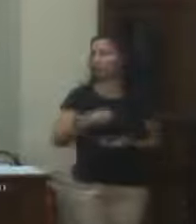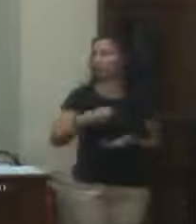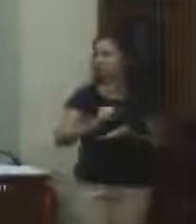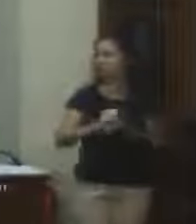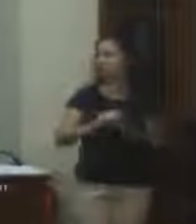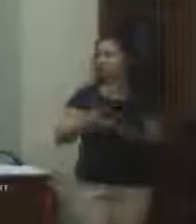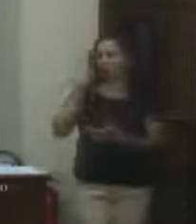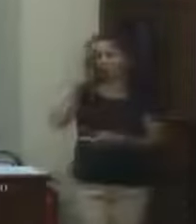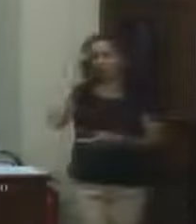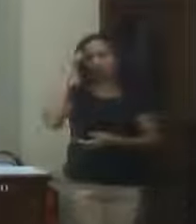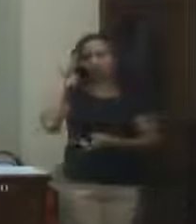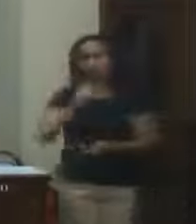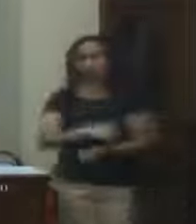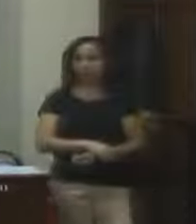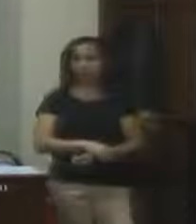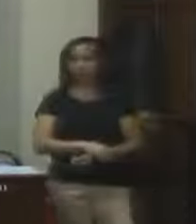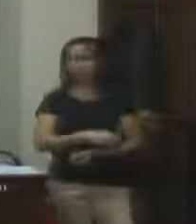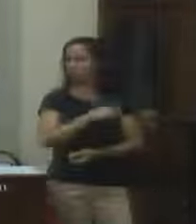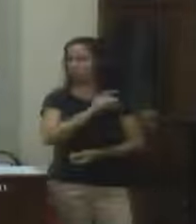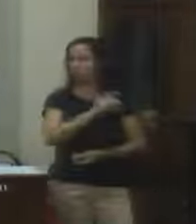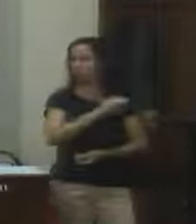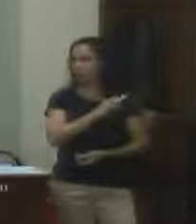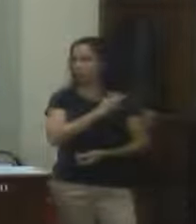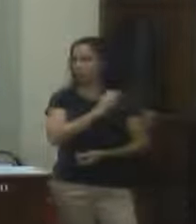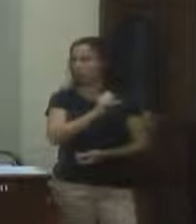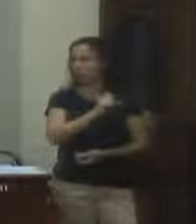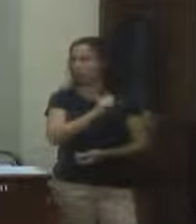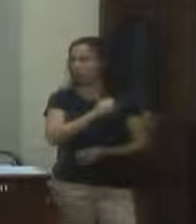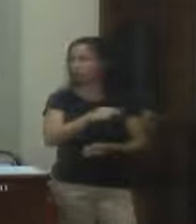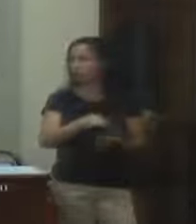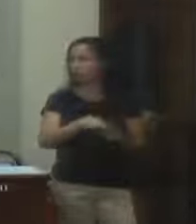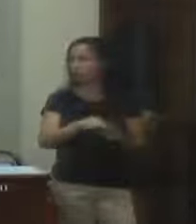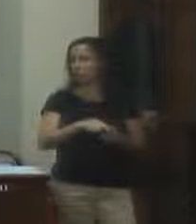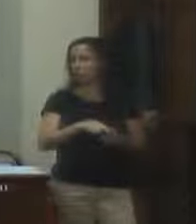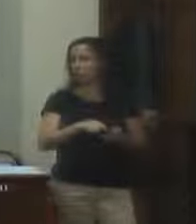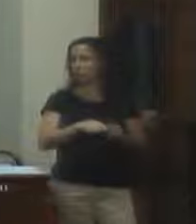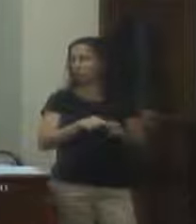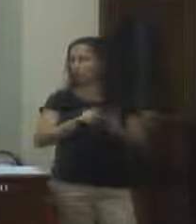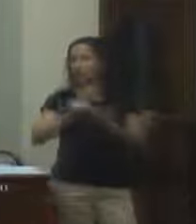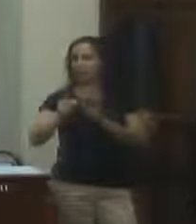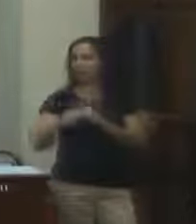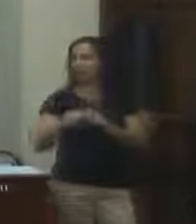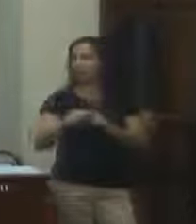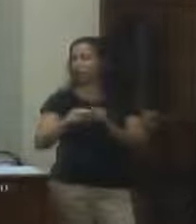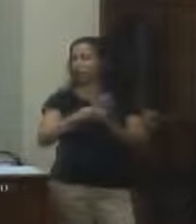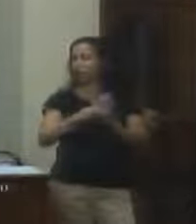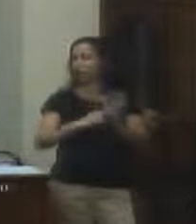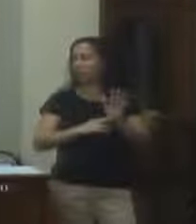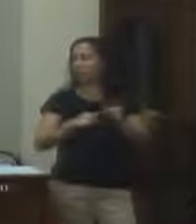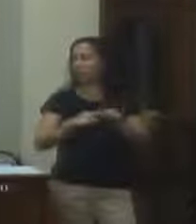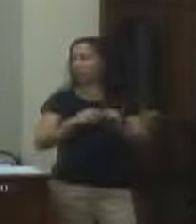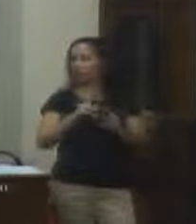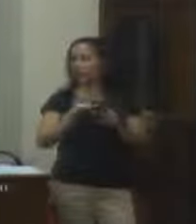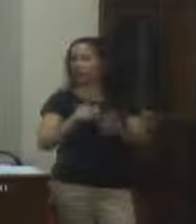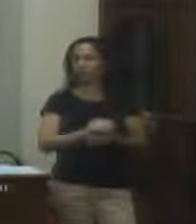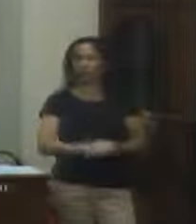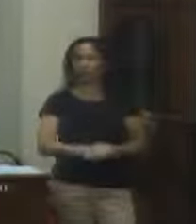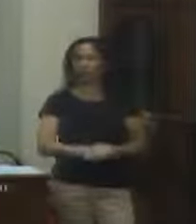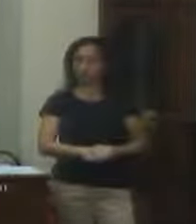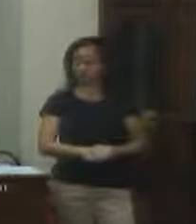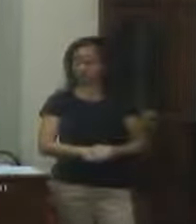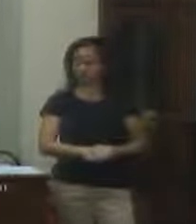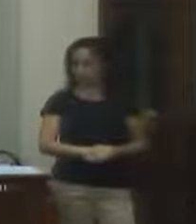protocolar amanhã, com uma defesa padrão. A defesa, até a vírgula colocada na redação, ela está padronizada.